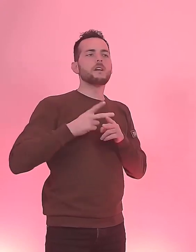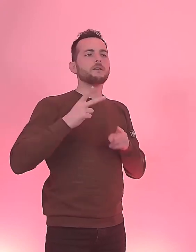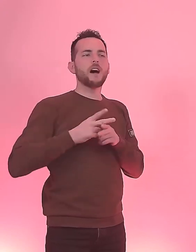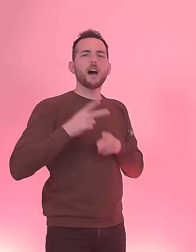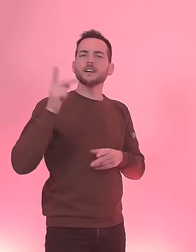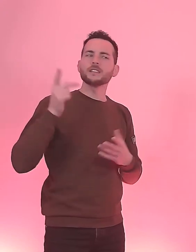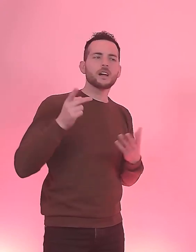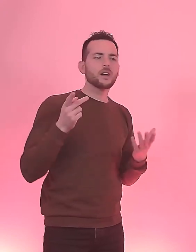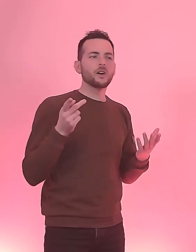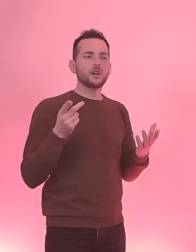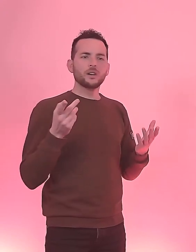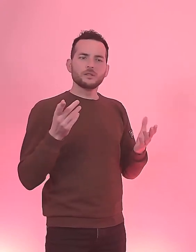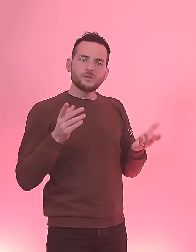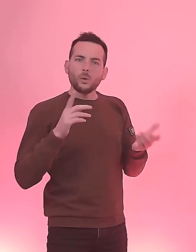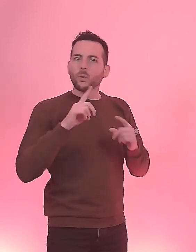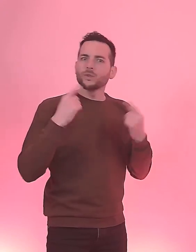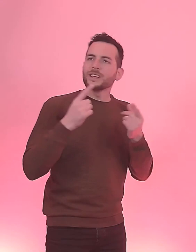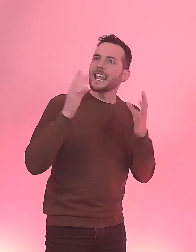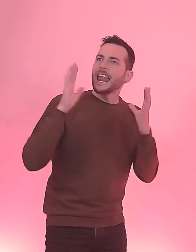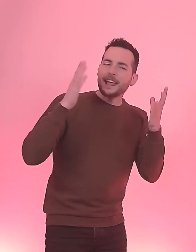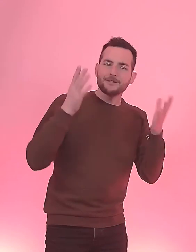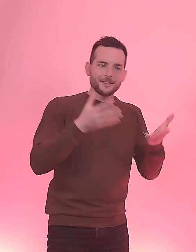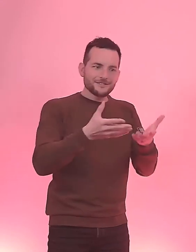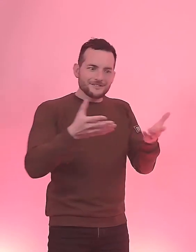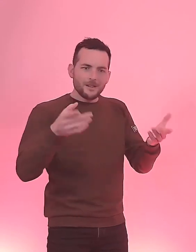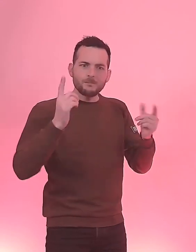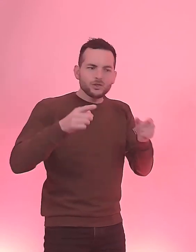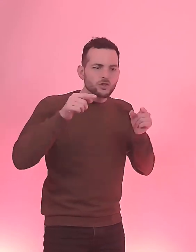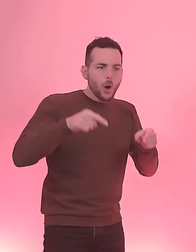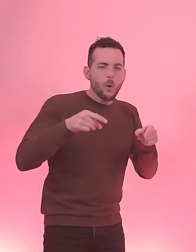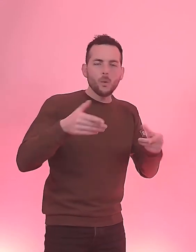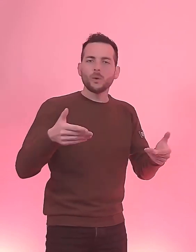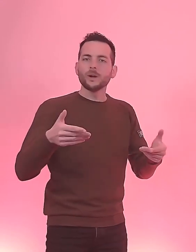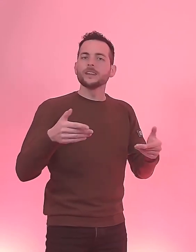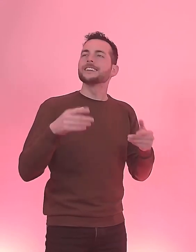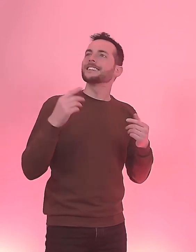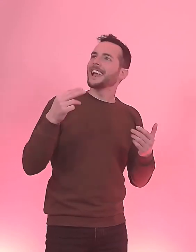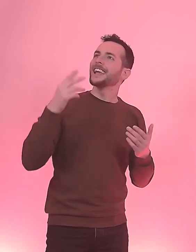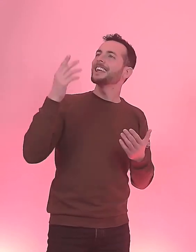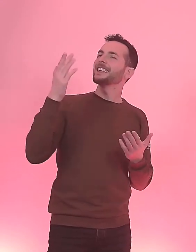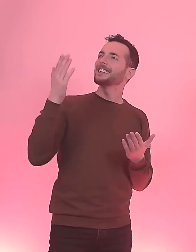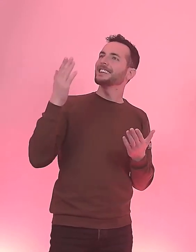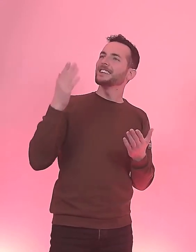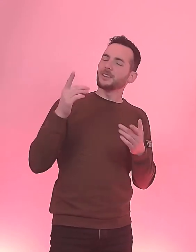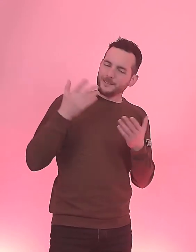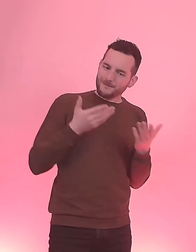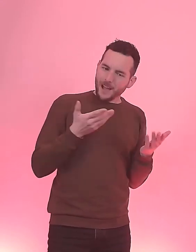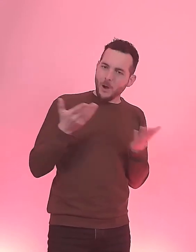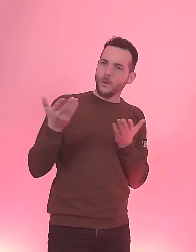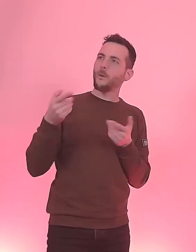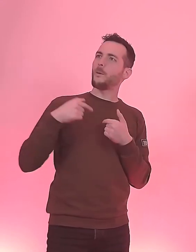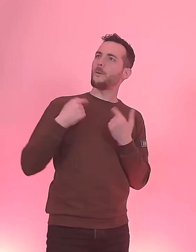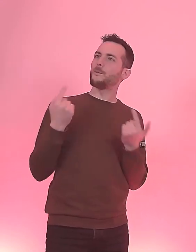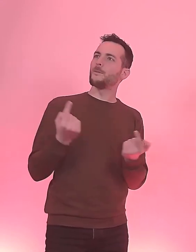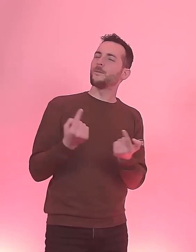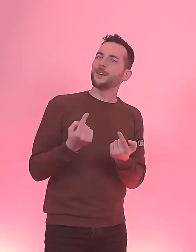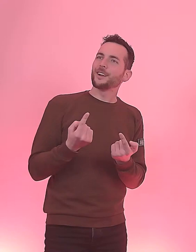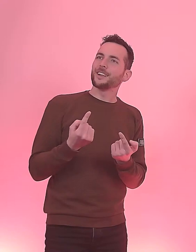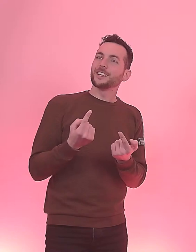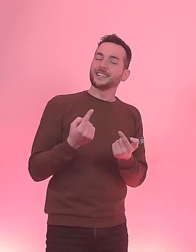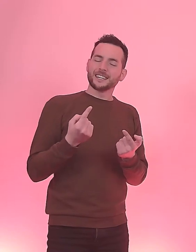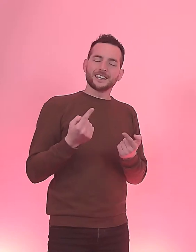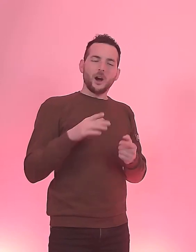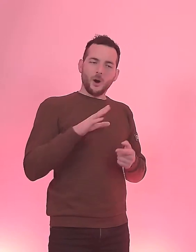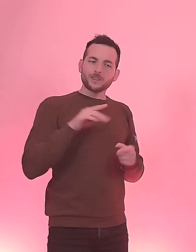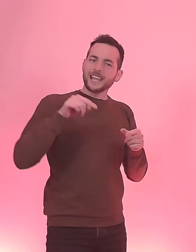allemaal uit moet zien maar de liefde die ons verwelkomt gewoon zoals wij zijn het is ons verlangen ons gebed dat we dat deze die